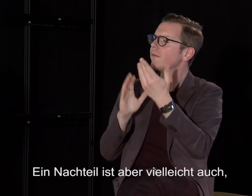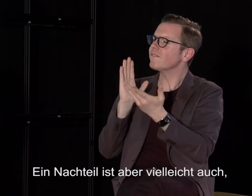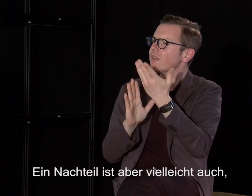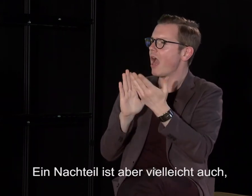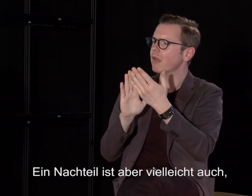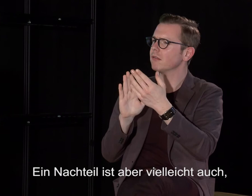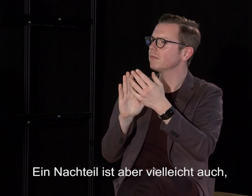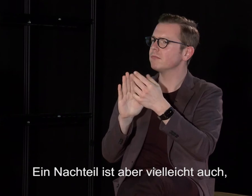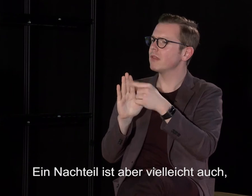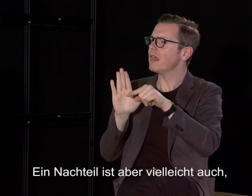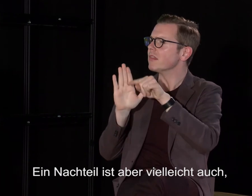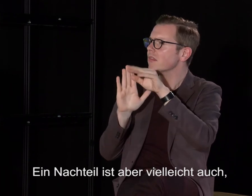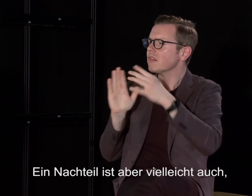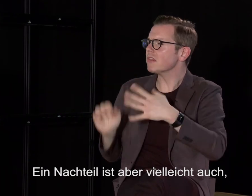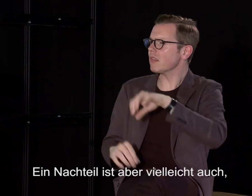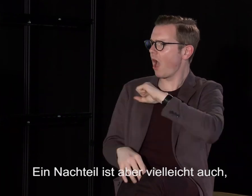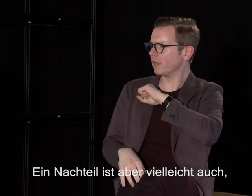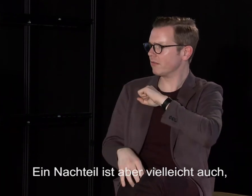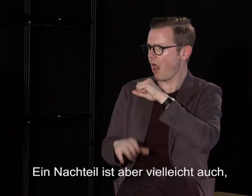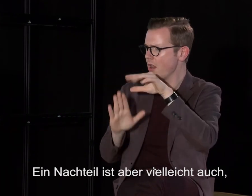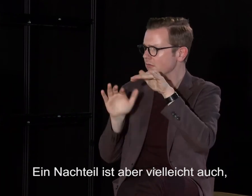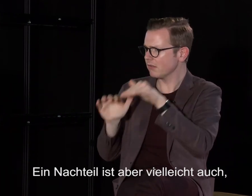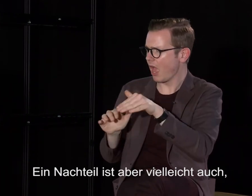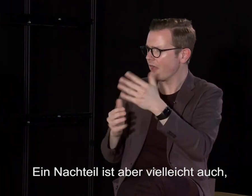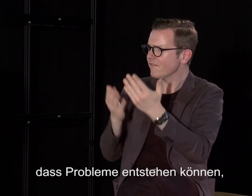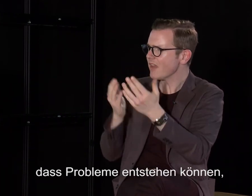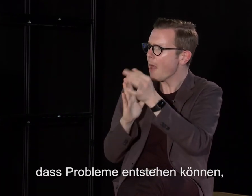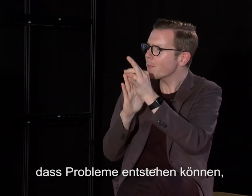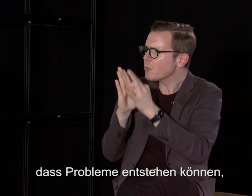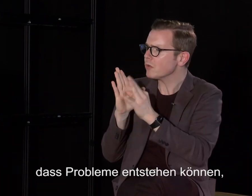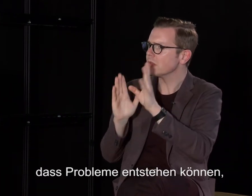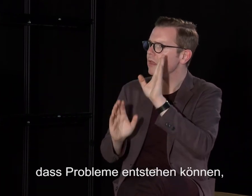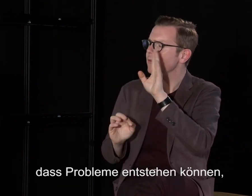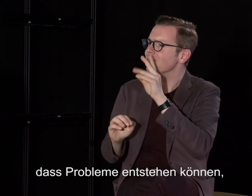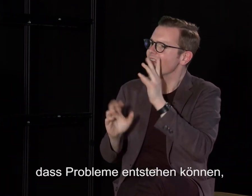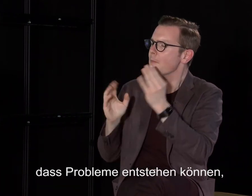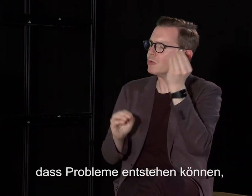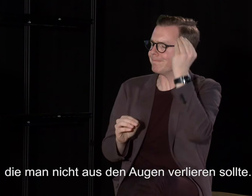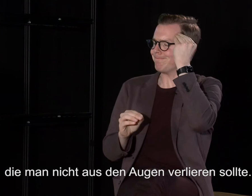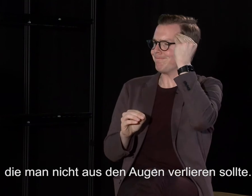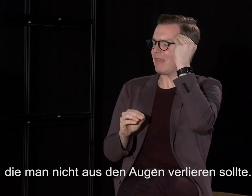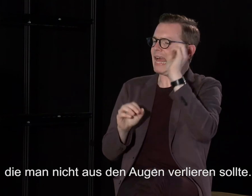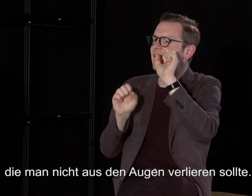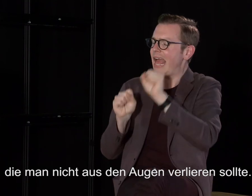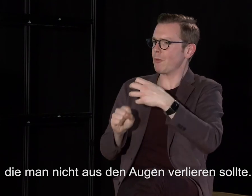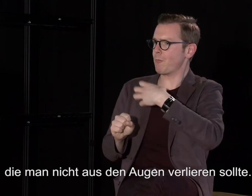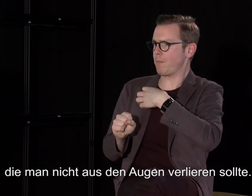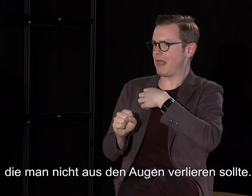aber auch der Nachteil da, also bestimmte Punkte, die man auch im Kopf behalten muss. Also, dass man auch